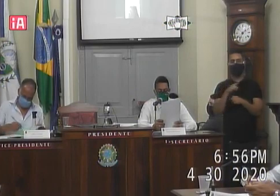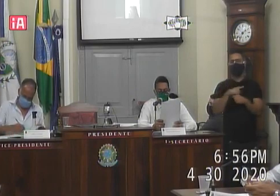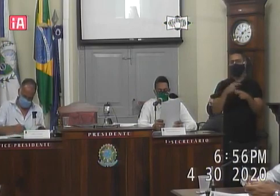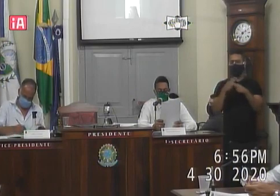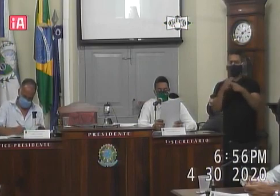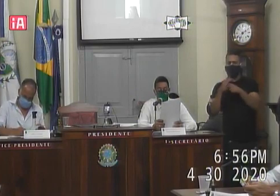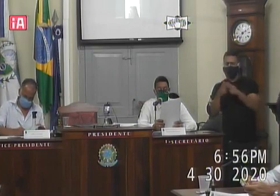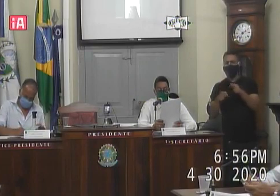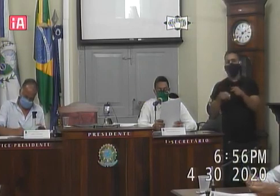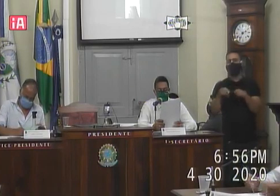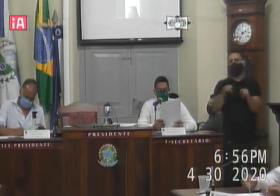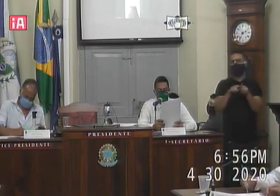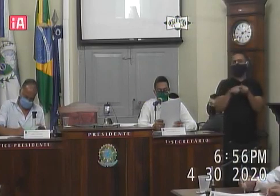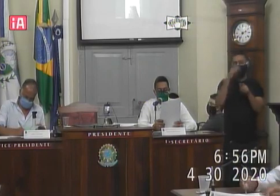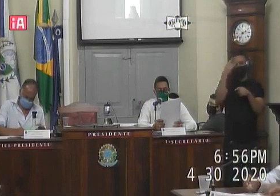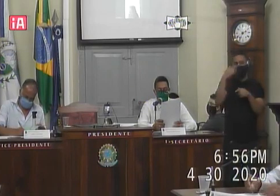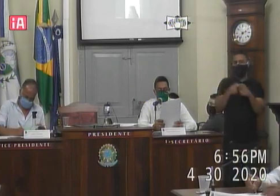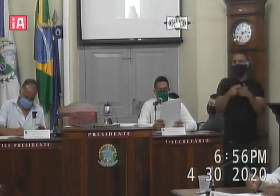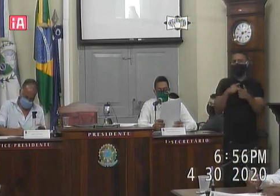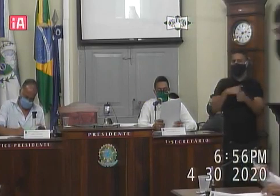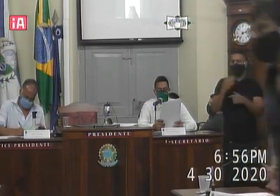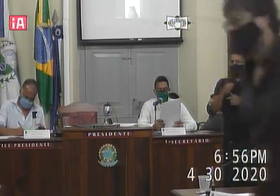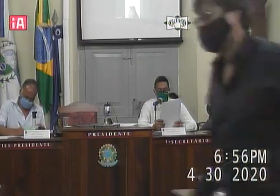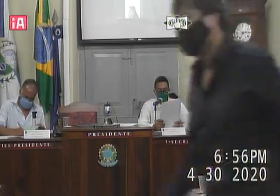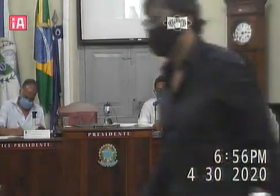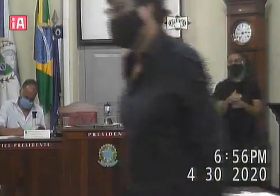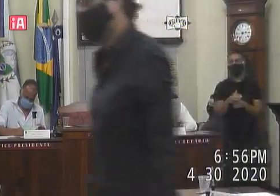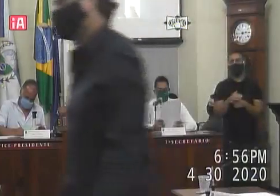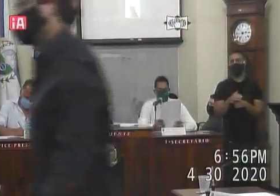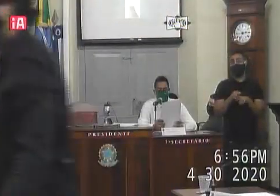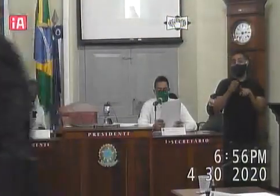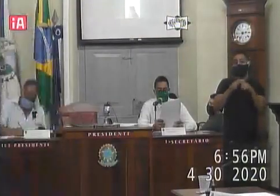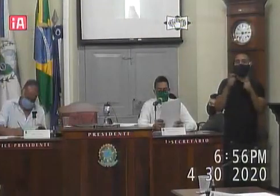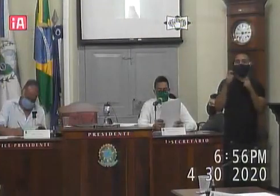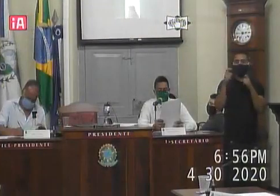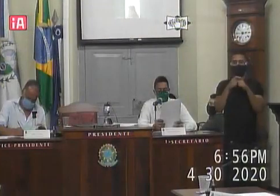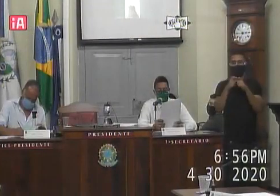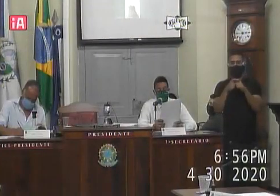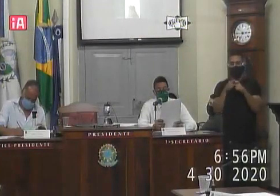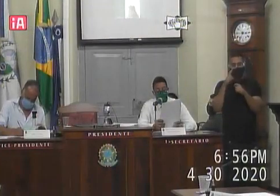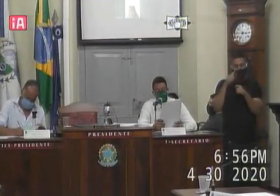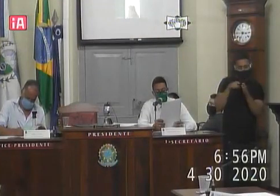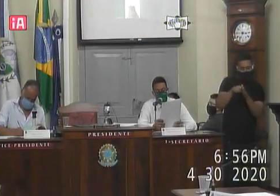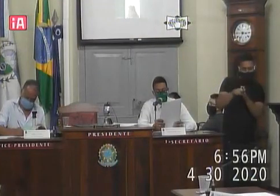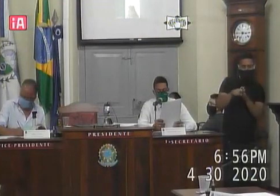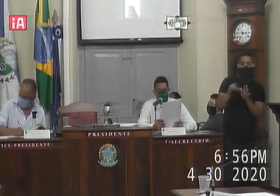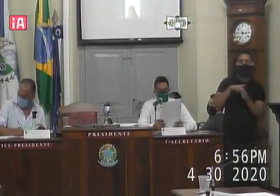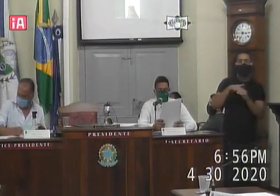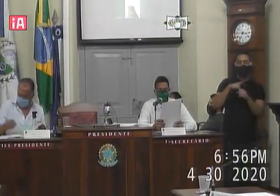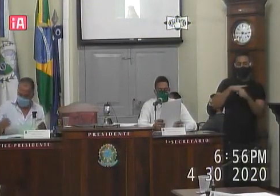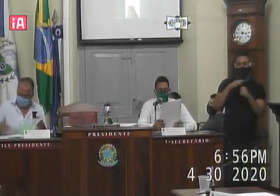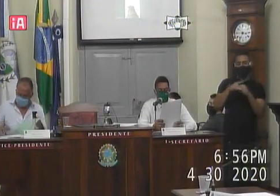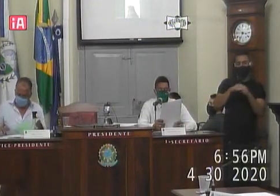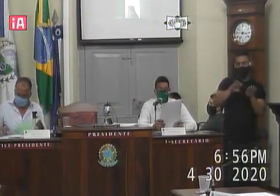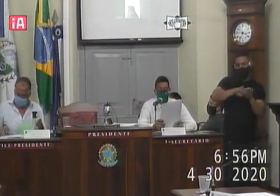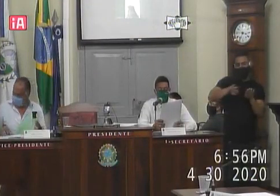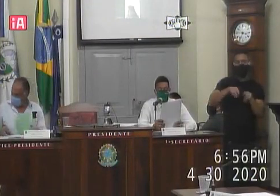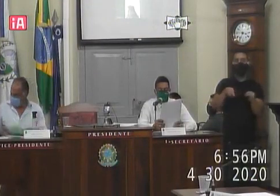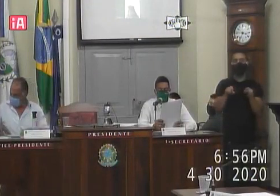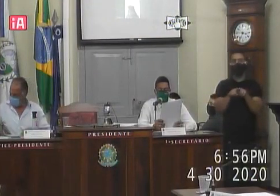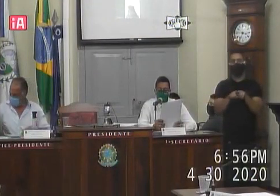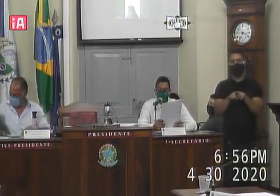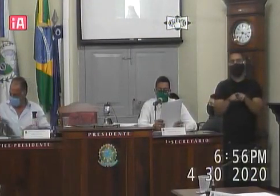queixas dolorosas. Como resultado, muitas vezes um reumatologista detecta essa doença e exclui as doenças reumáticas,